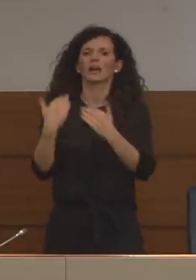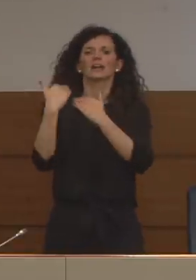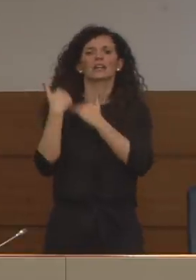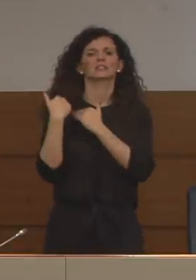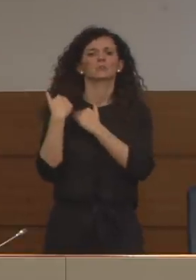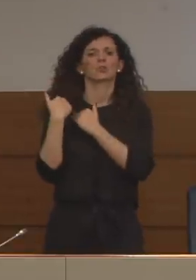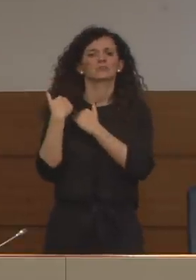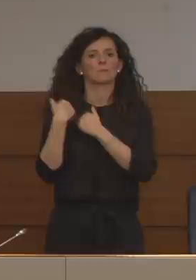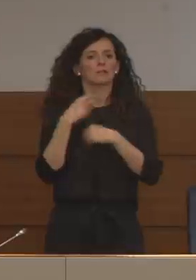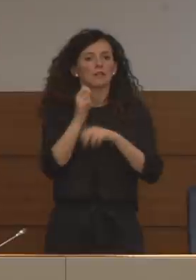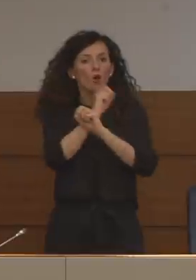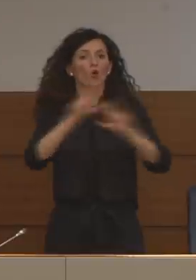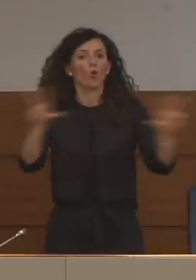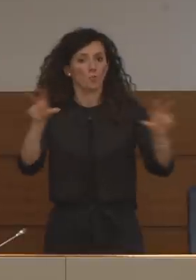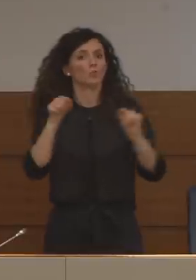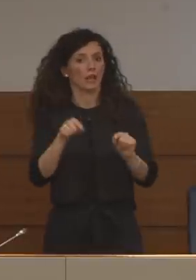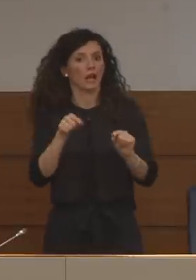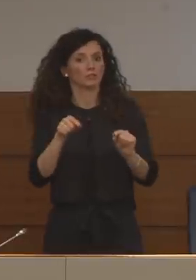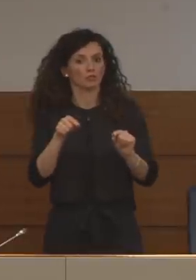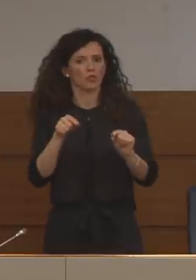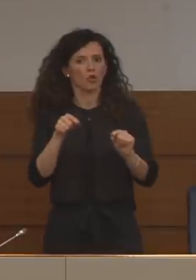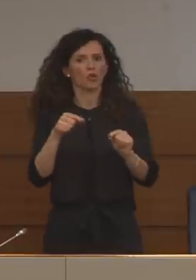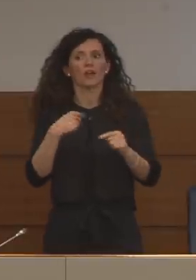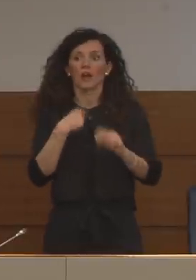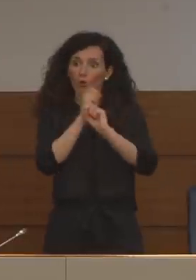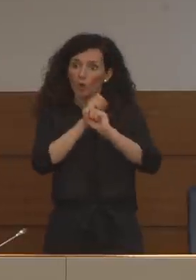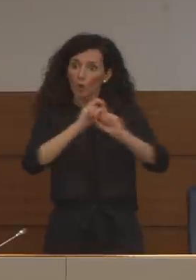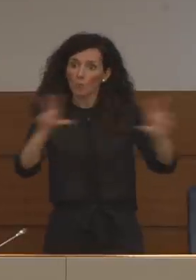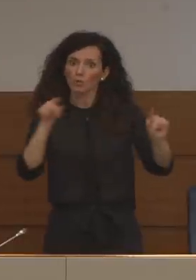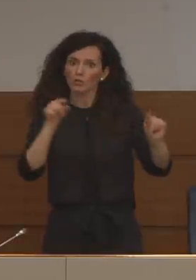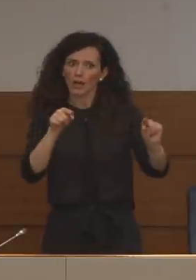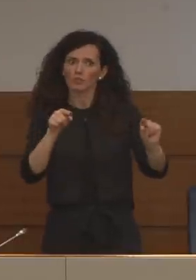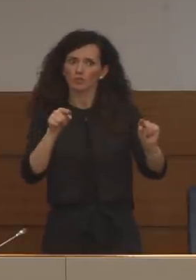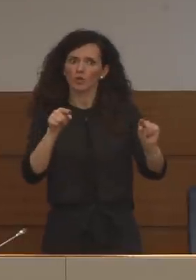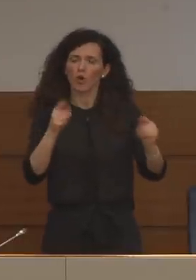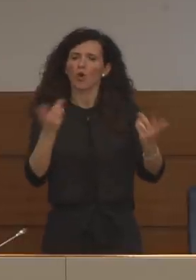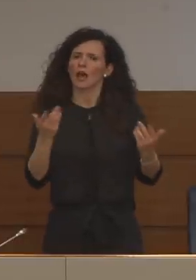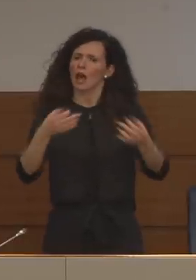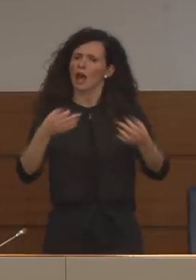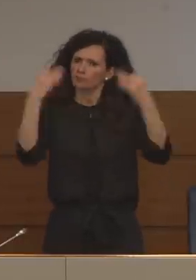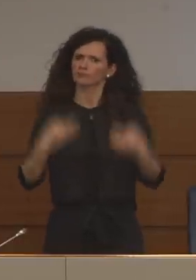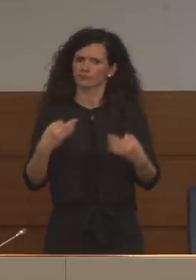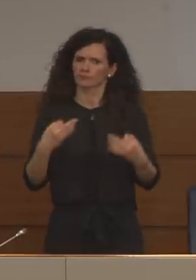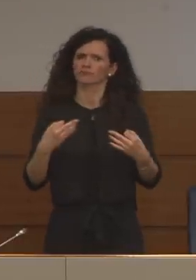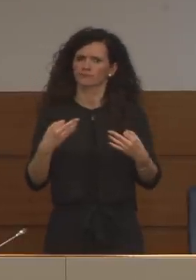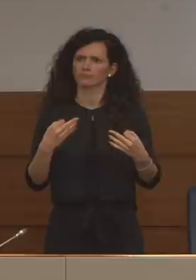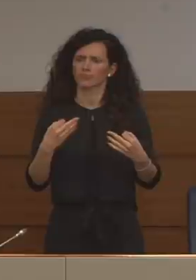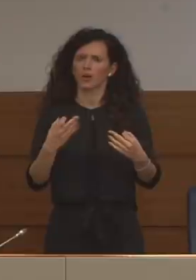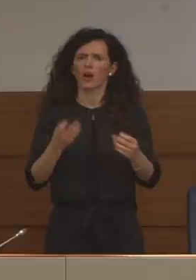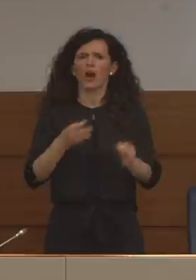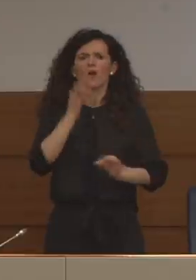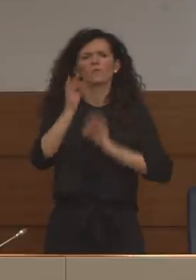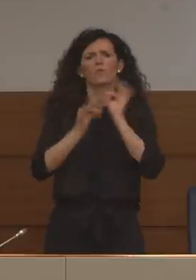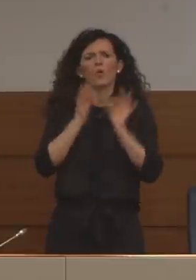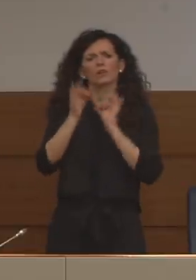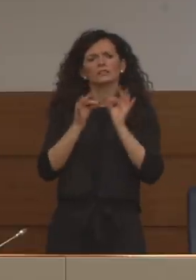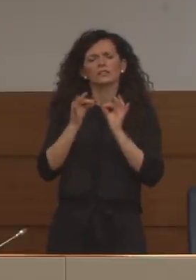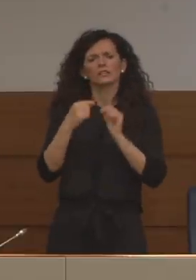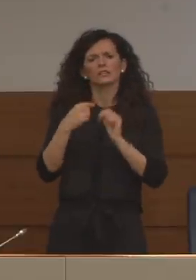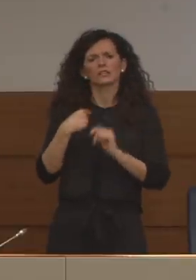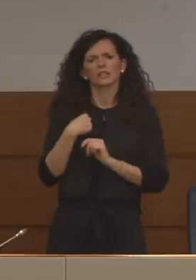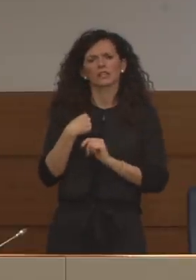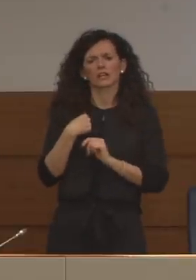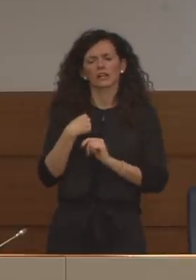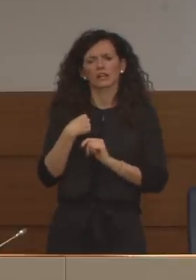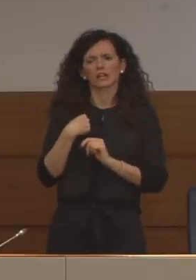comunicazione che non vuol dire evidentemente non considerare tutti gli approcci e